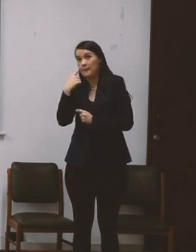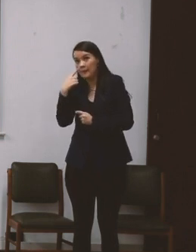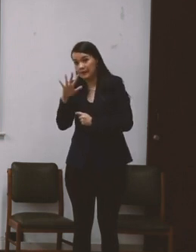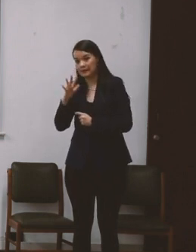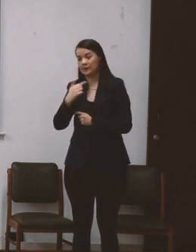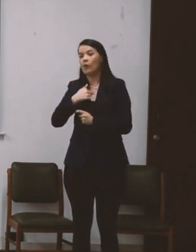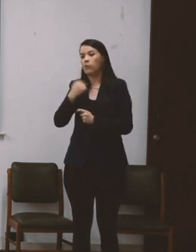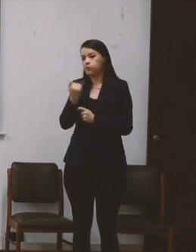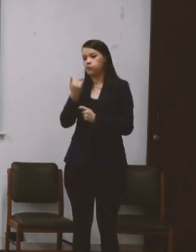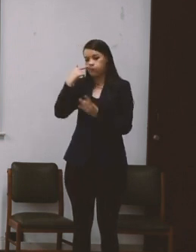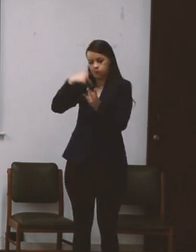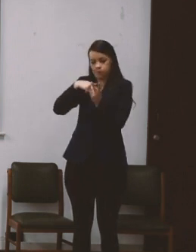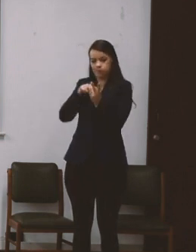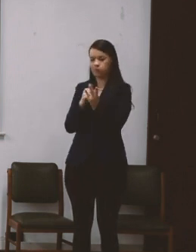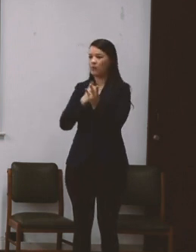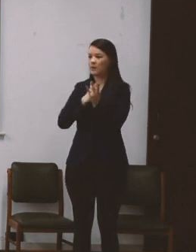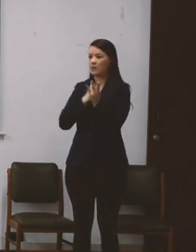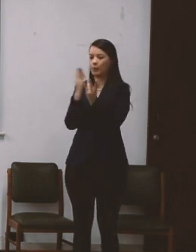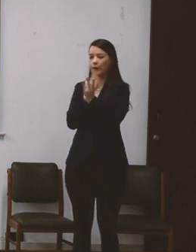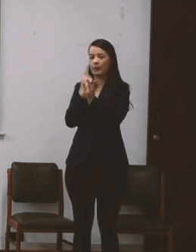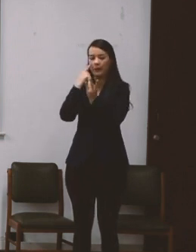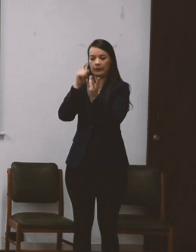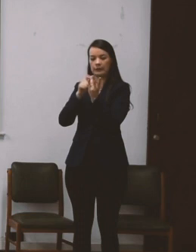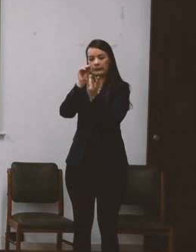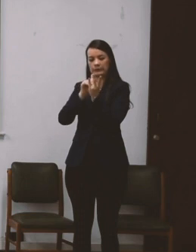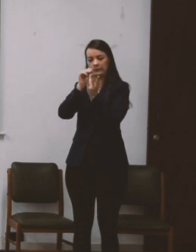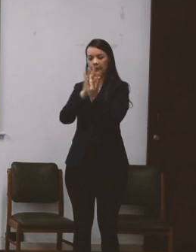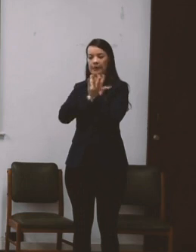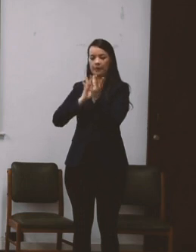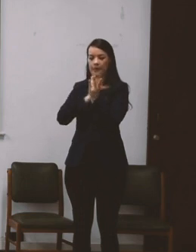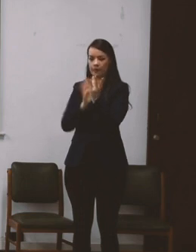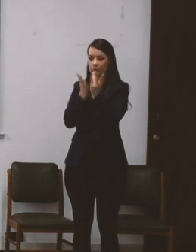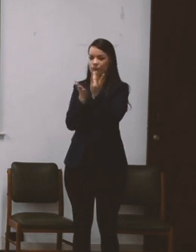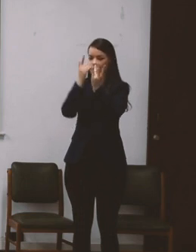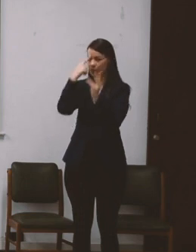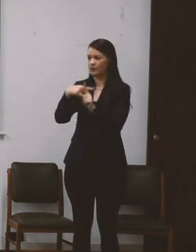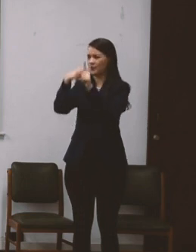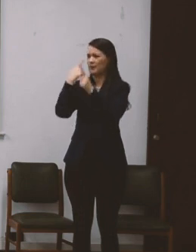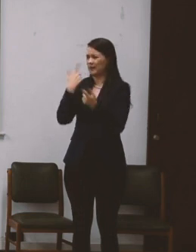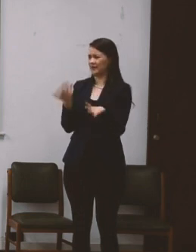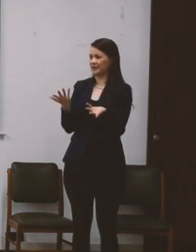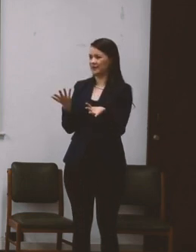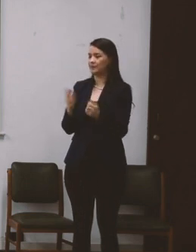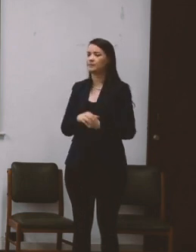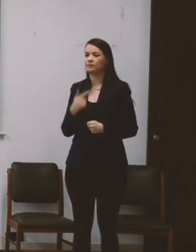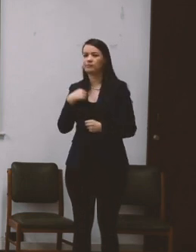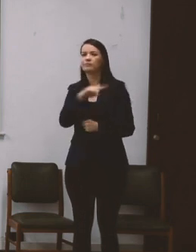corrección y transformación terapéutica orientada a la competencia de las emociones positivas. La pregunta